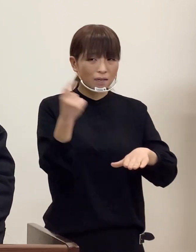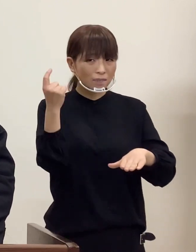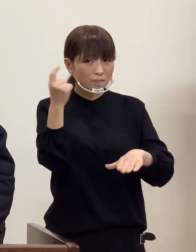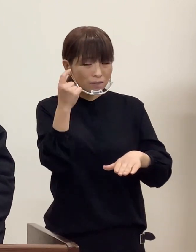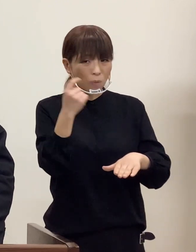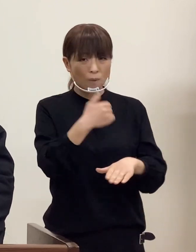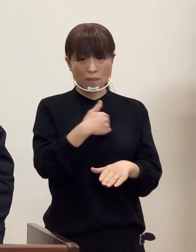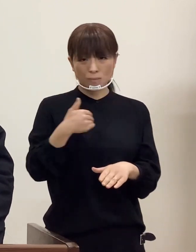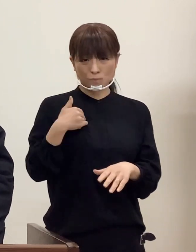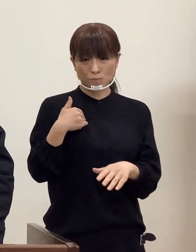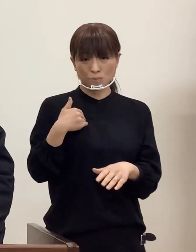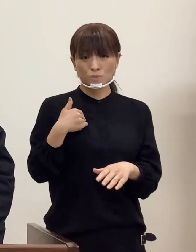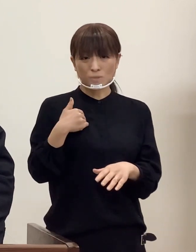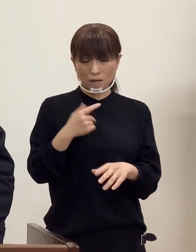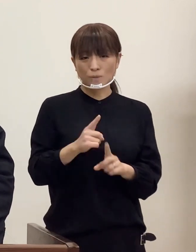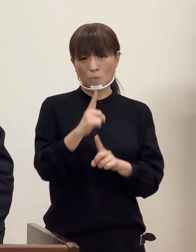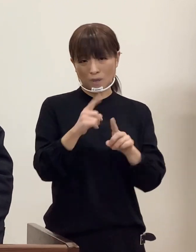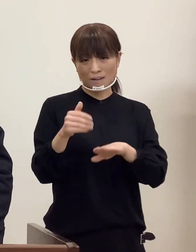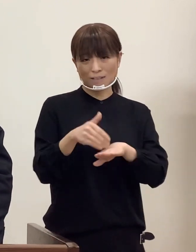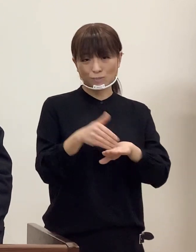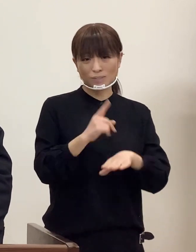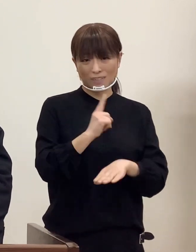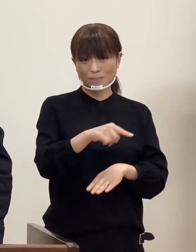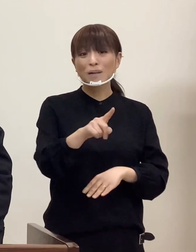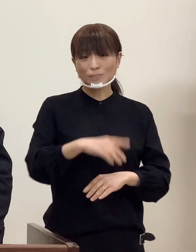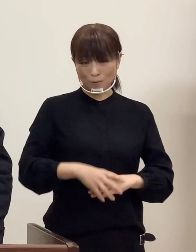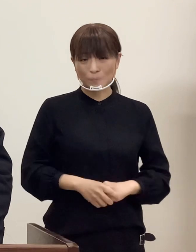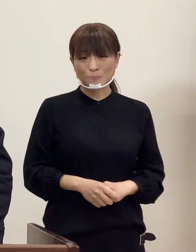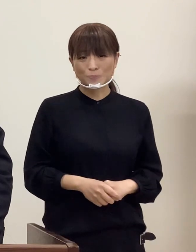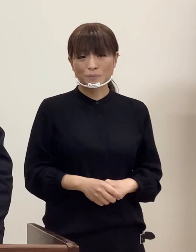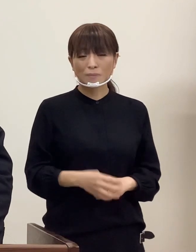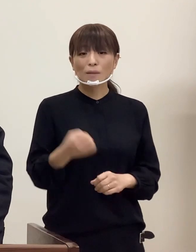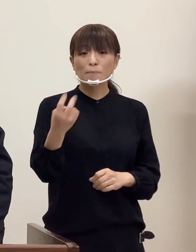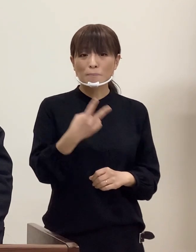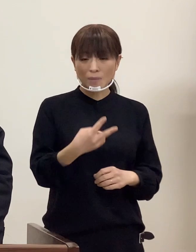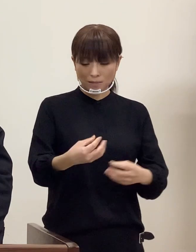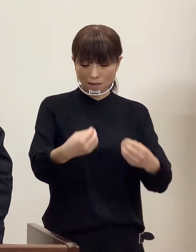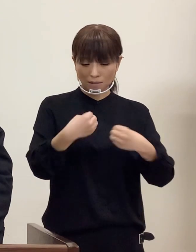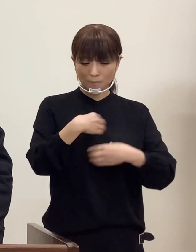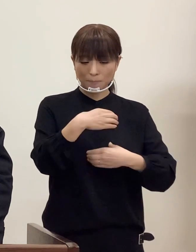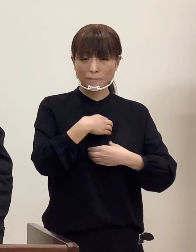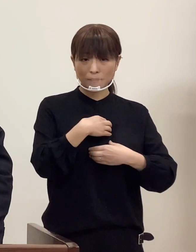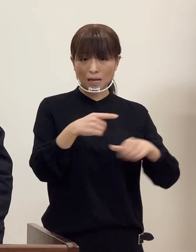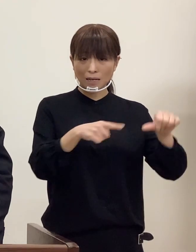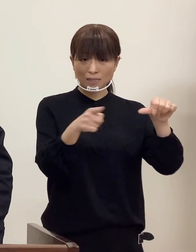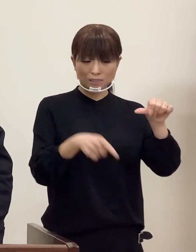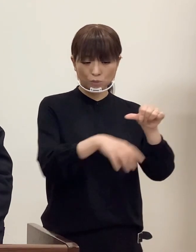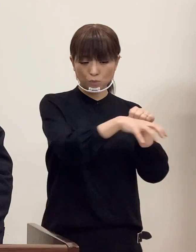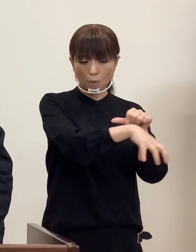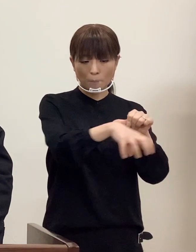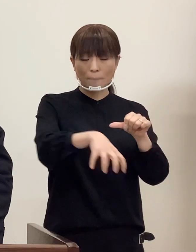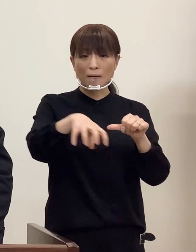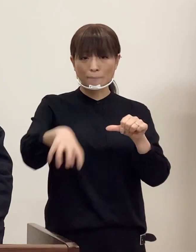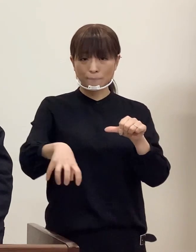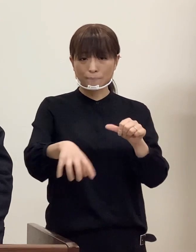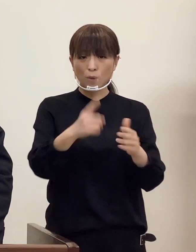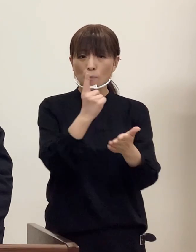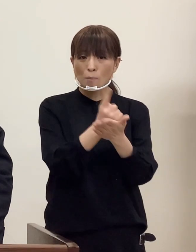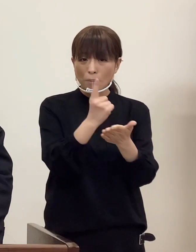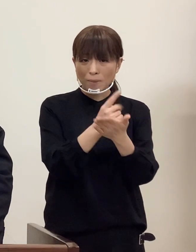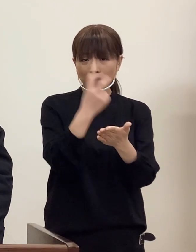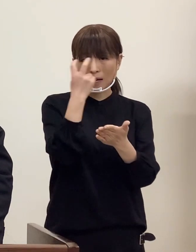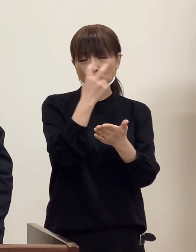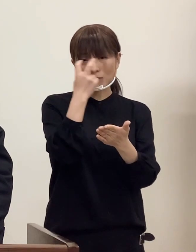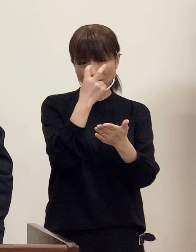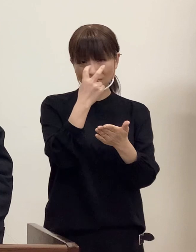聞こえるように練習してまいりましょう。それから感染リスクが高まる5つの場面をもう一度ご確認いただ